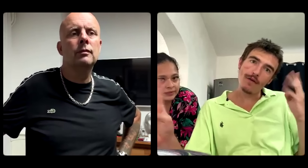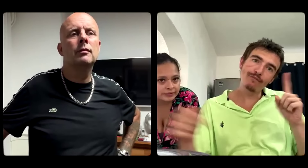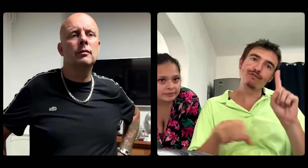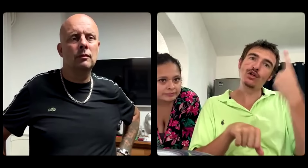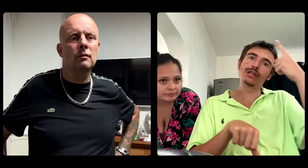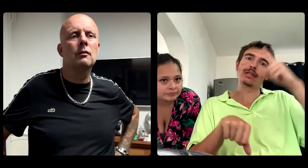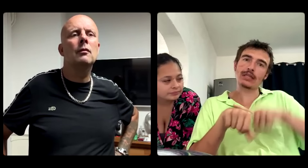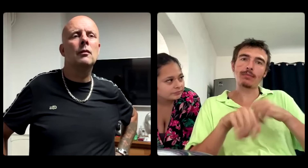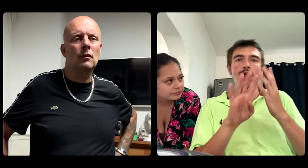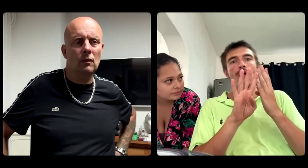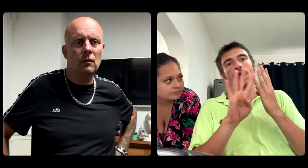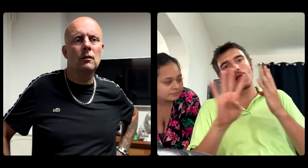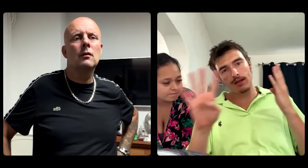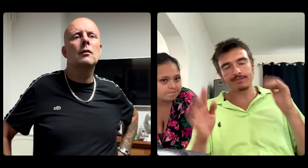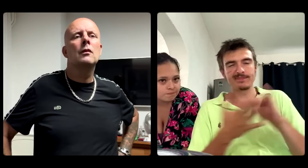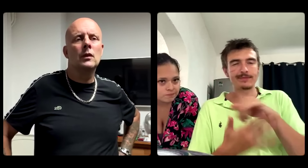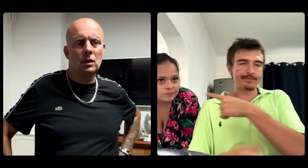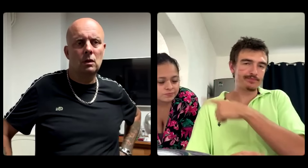Ik heb het niet meer.